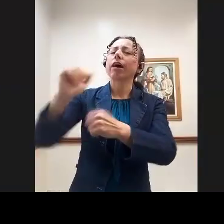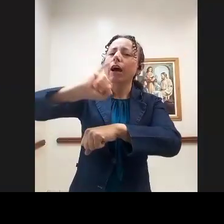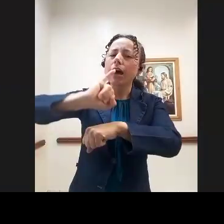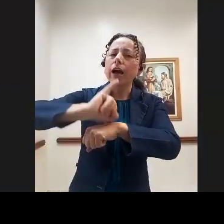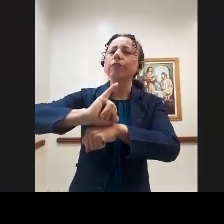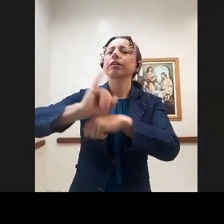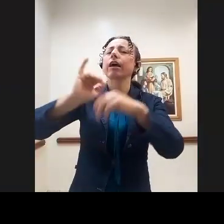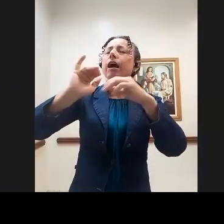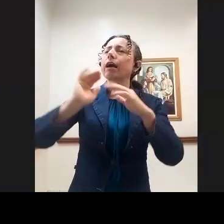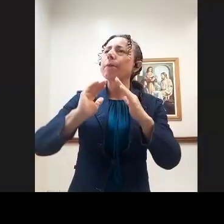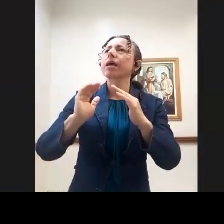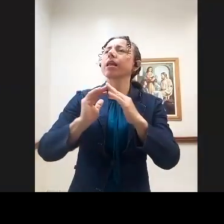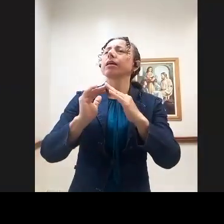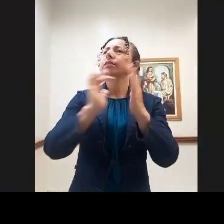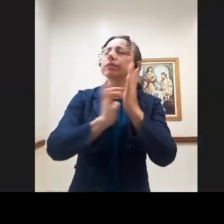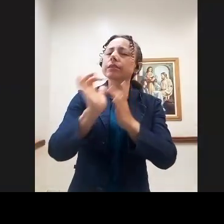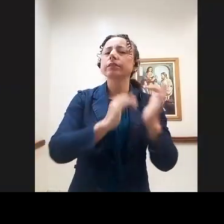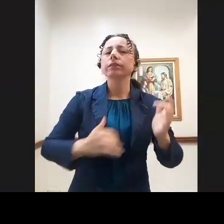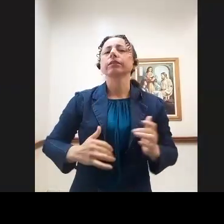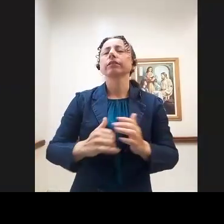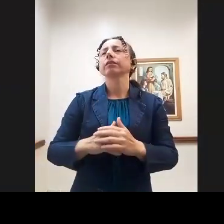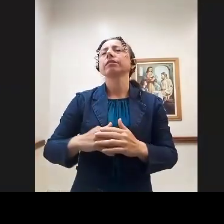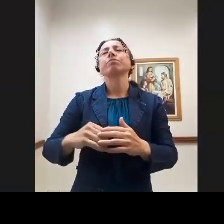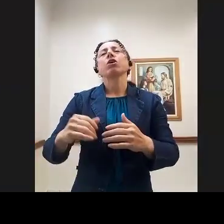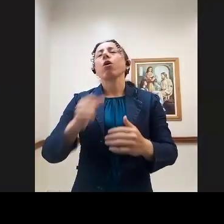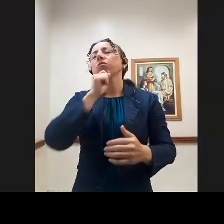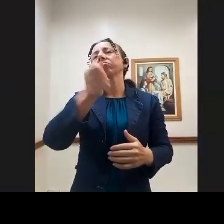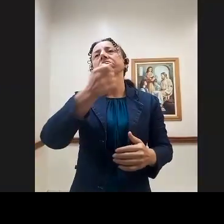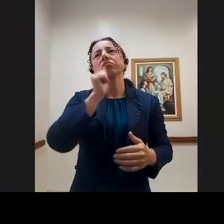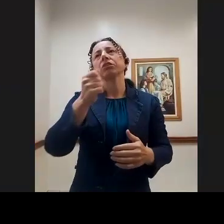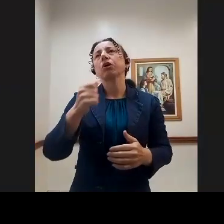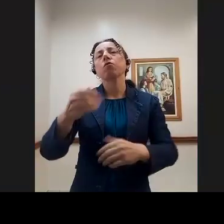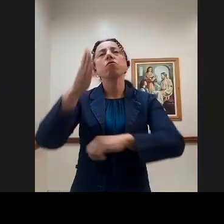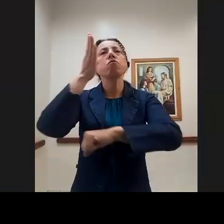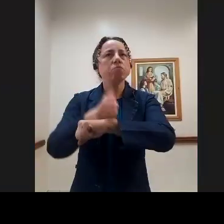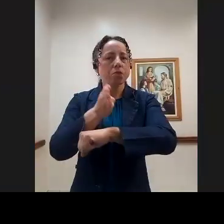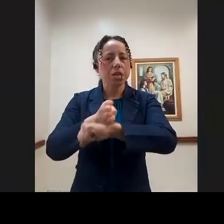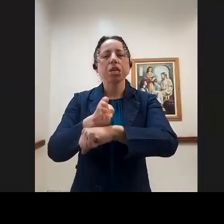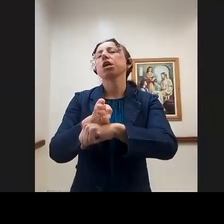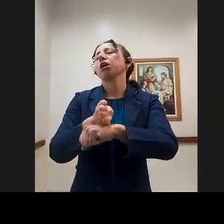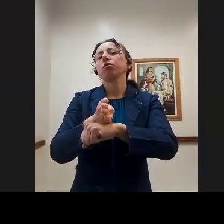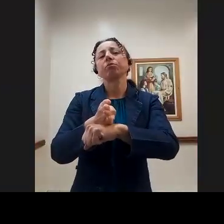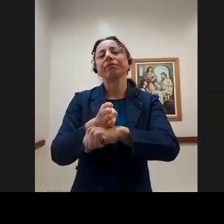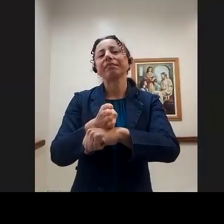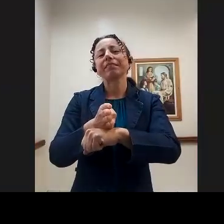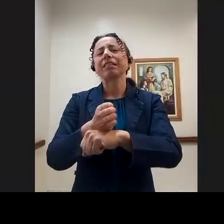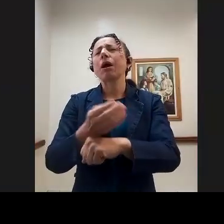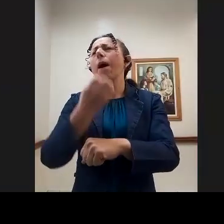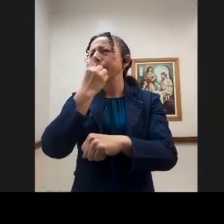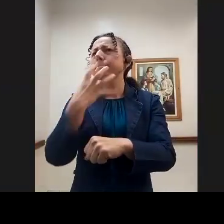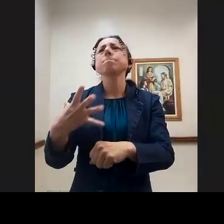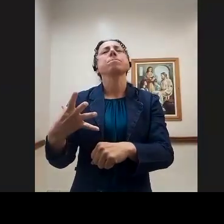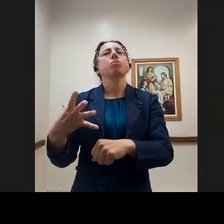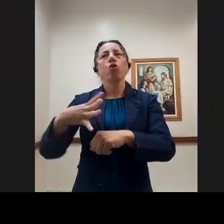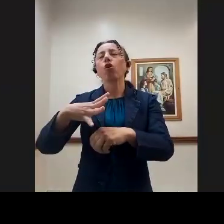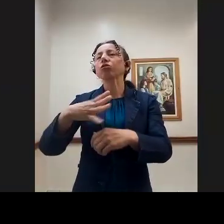entrevistou para o batismo. O bispo é importante para mim. Todos os líderes, mas tenho bons amigos também que não são meus líderes. Eles abençoam